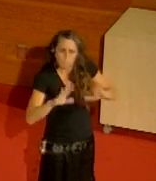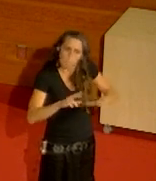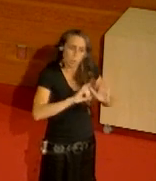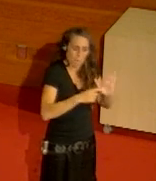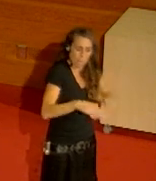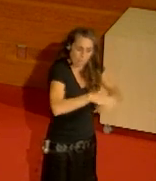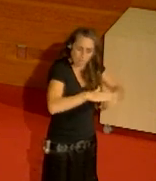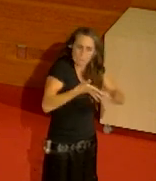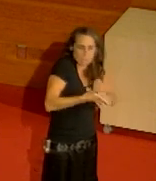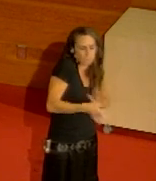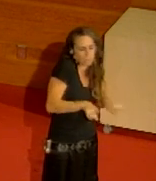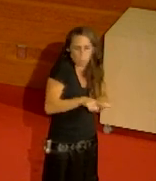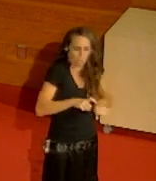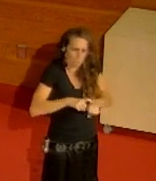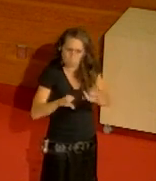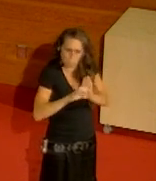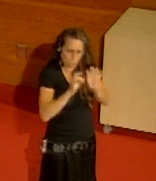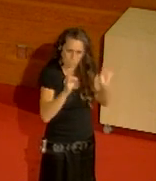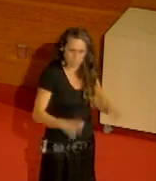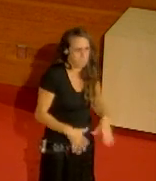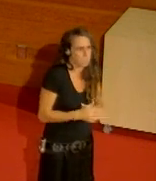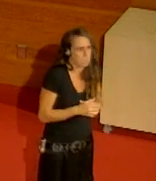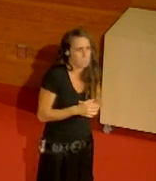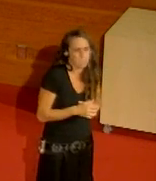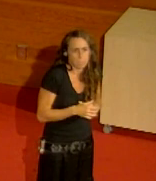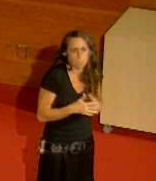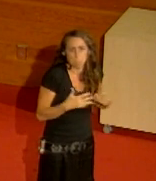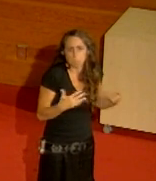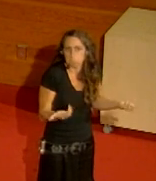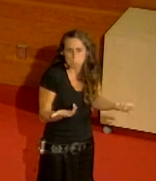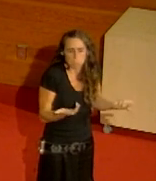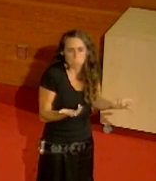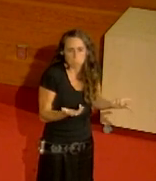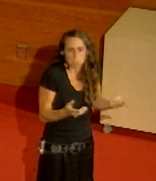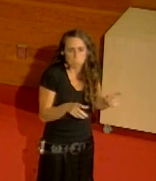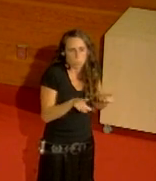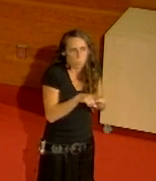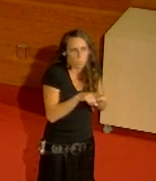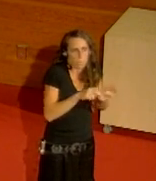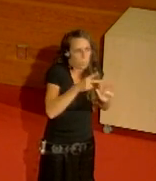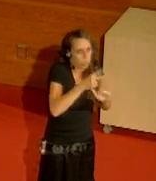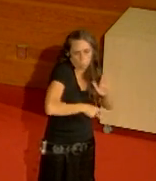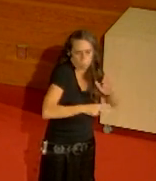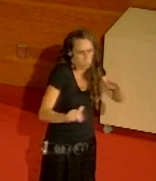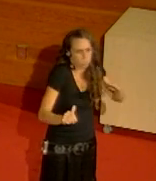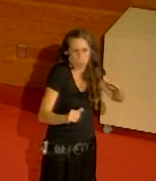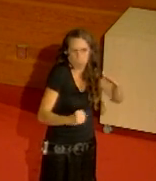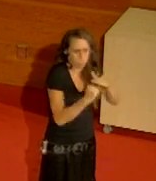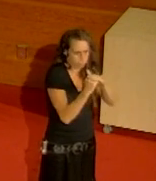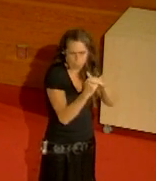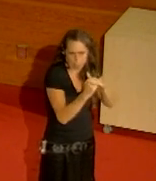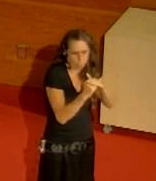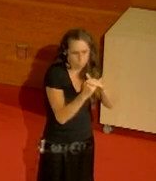constitucional son lo que ellos son como la norma máxima de que rige la